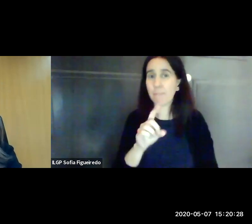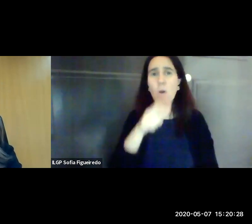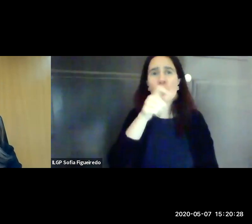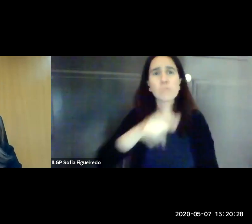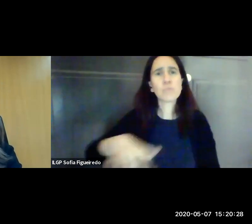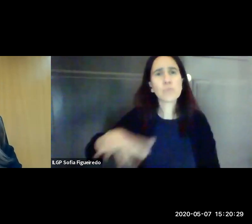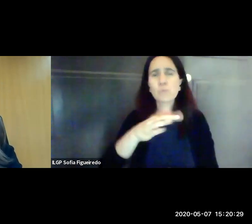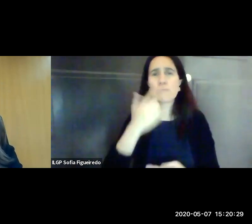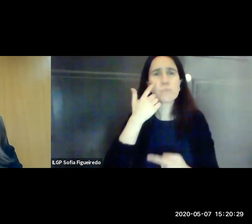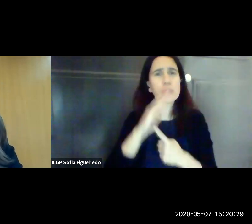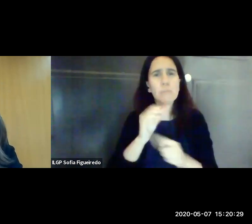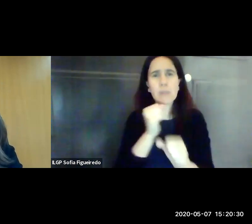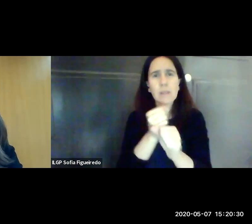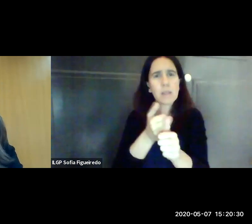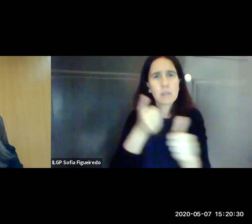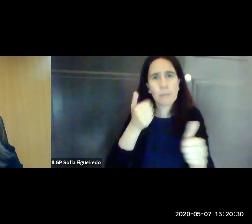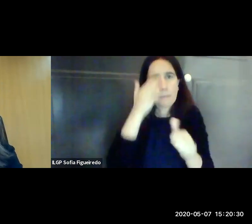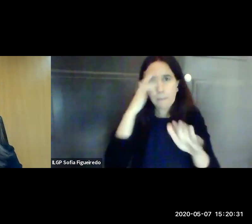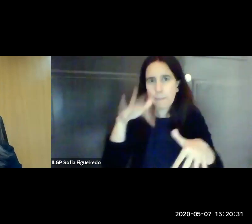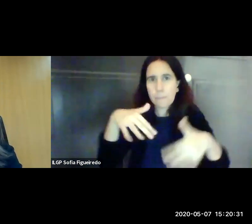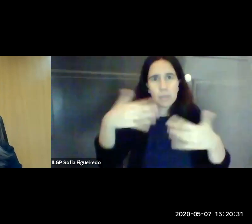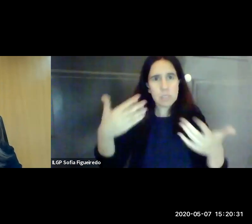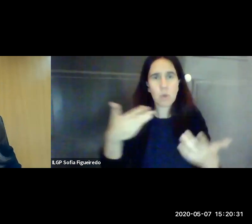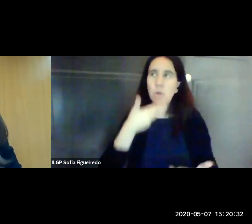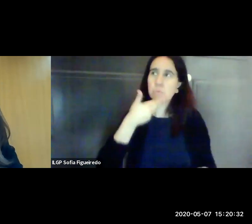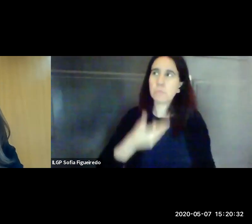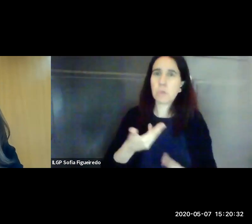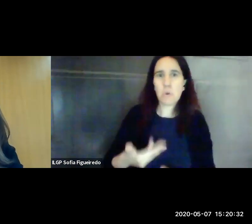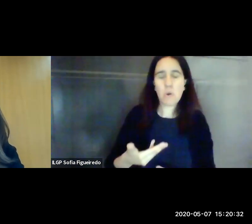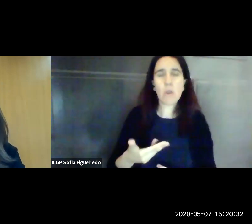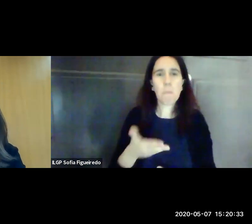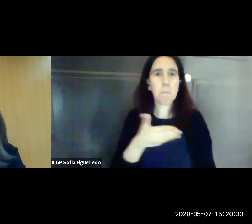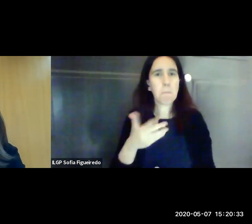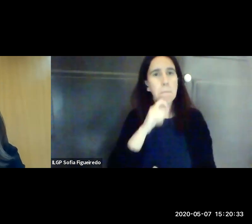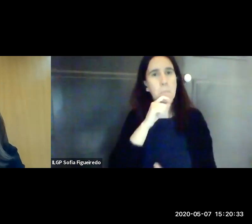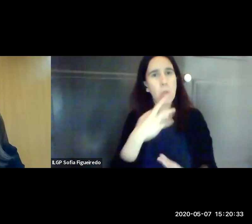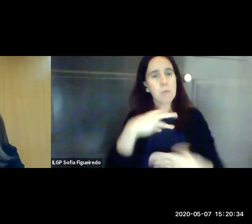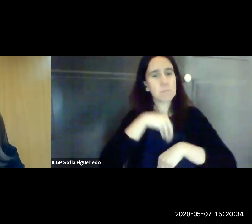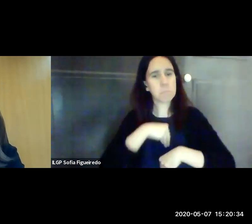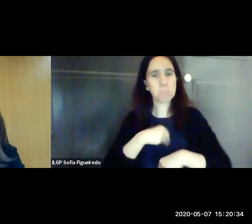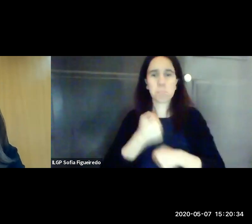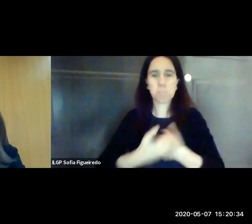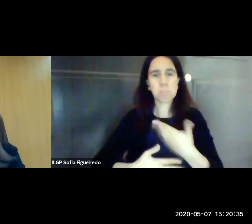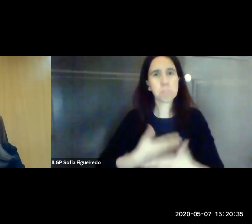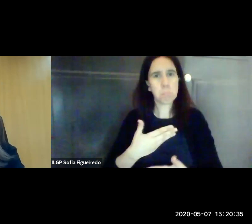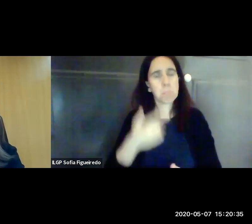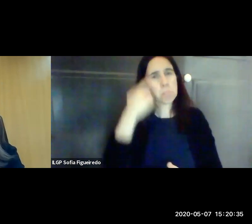em teletrabalho e pela experiência que estão a ter neste momento até pode ser uma forma de trabalho a